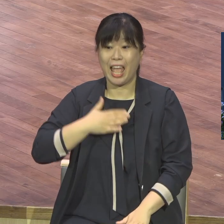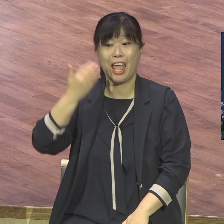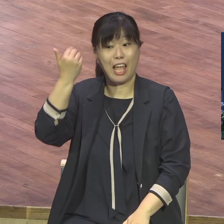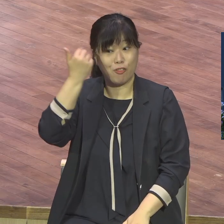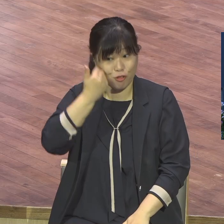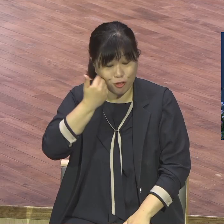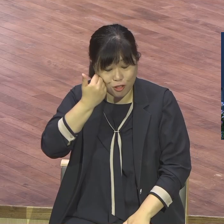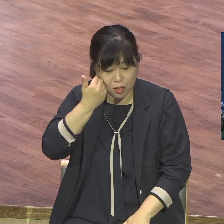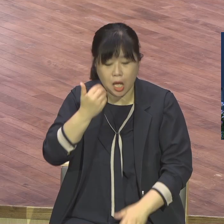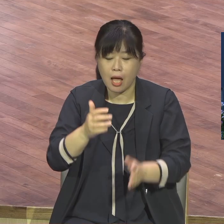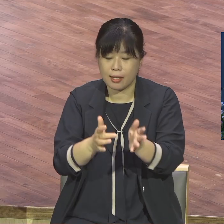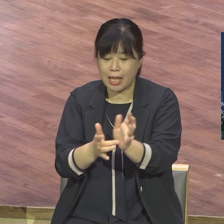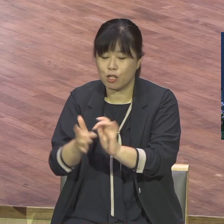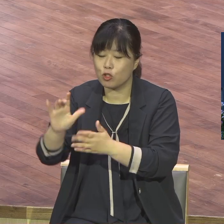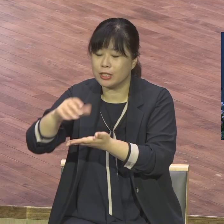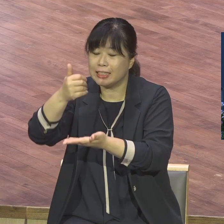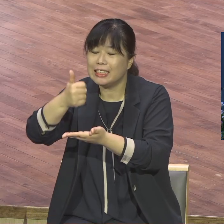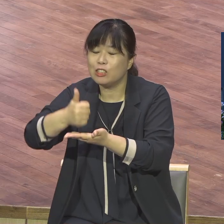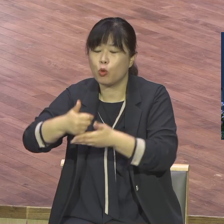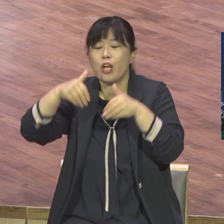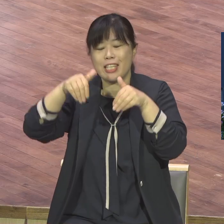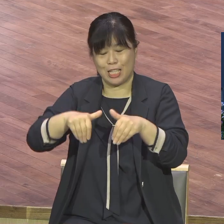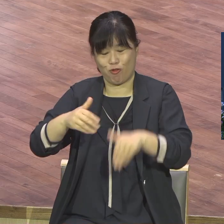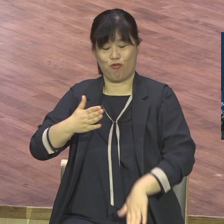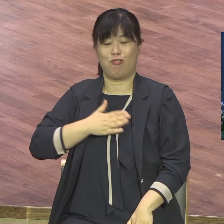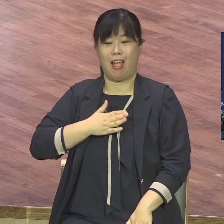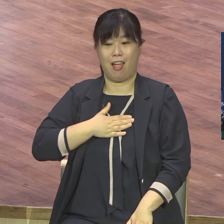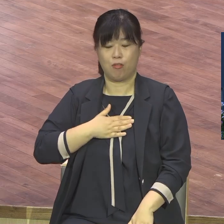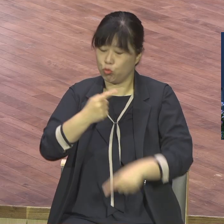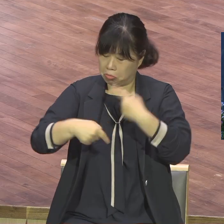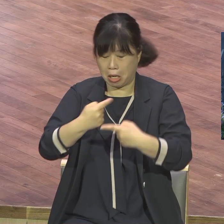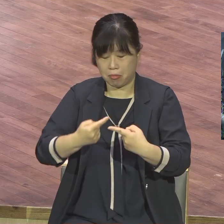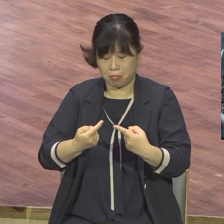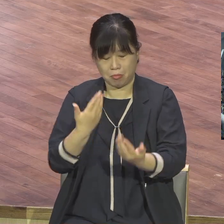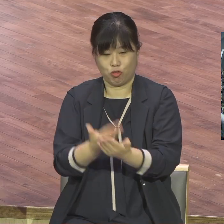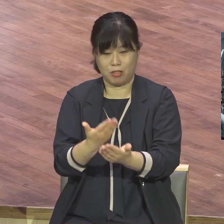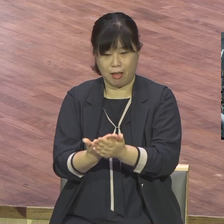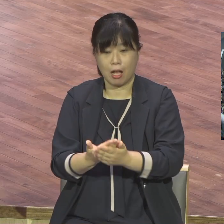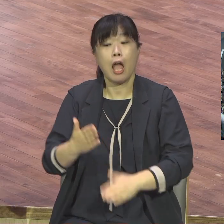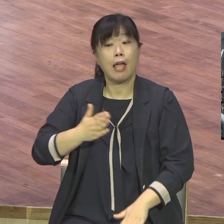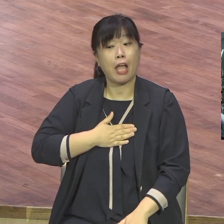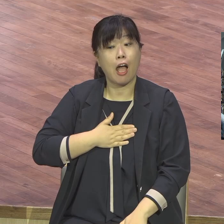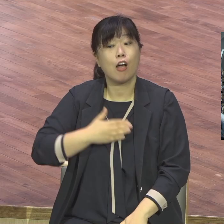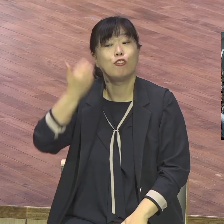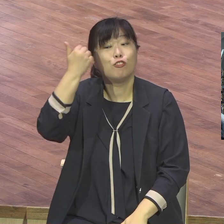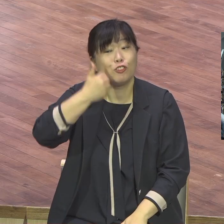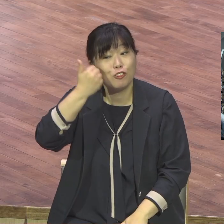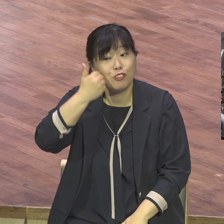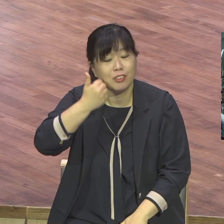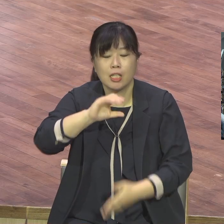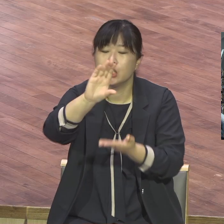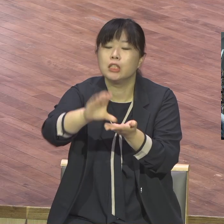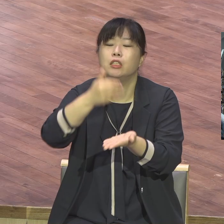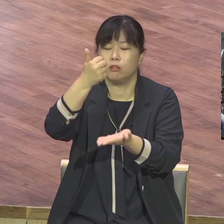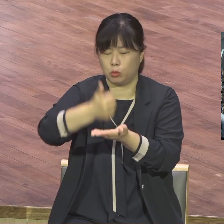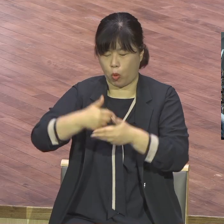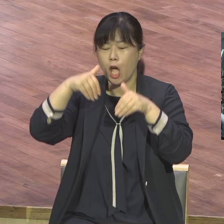영적 정체성입니다. 그리스도 예수의 일꾼 따라서 나는 그리스도의